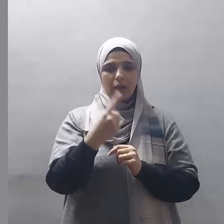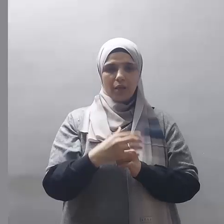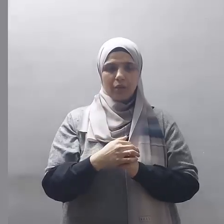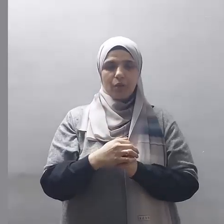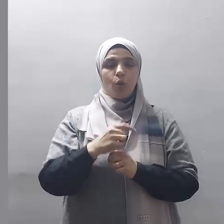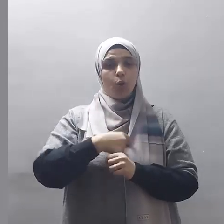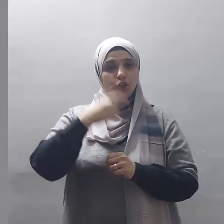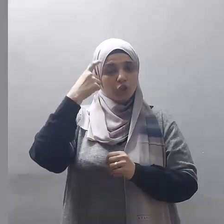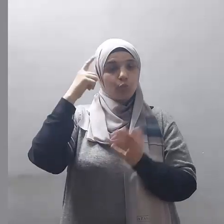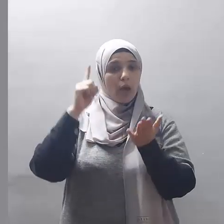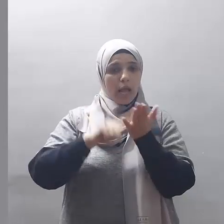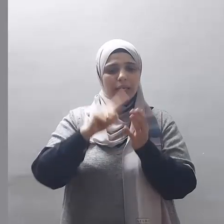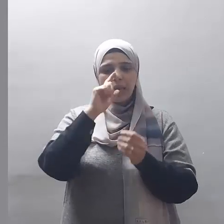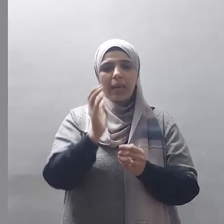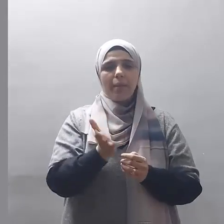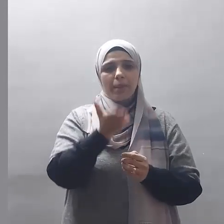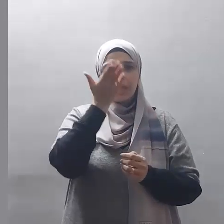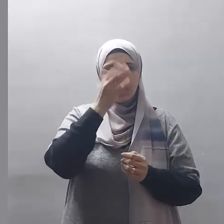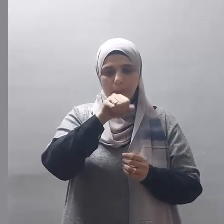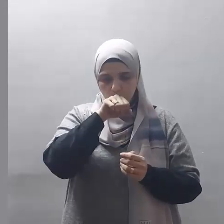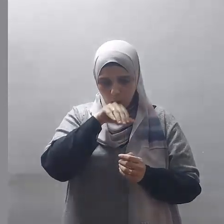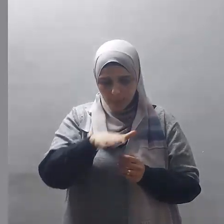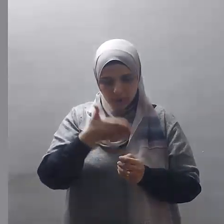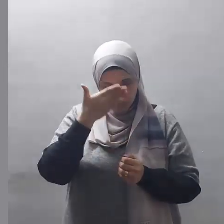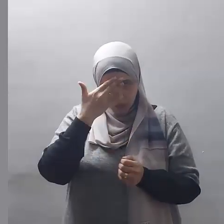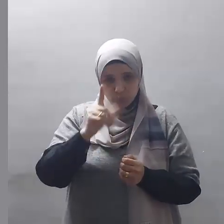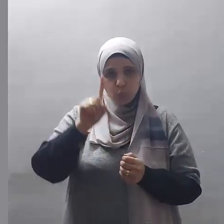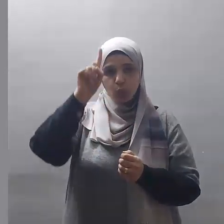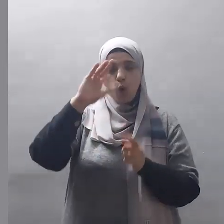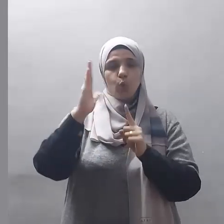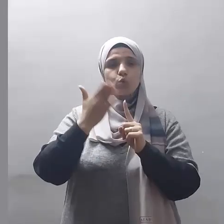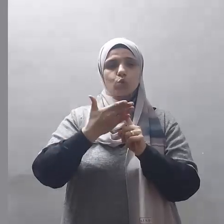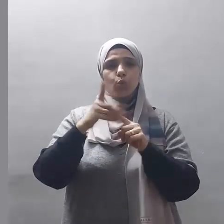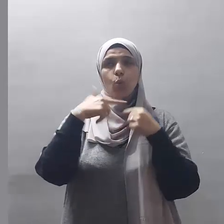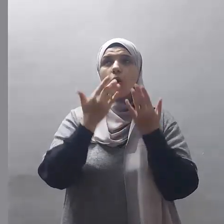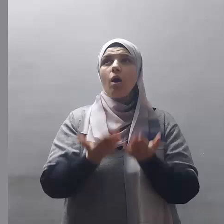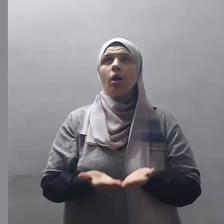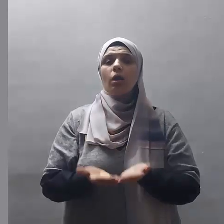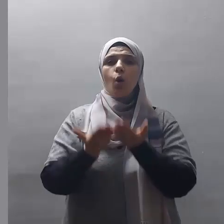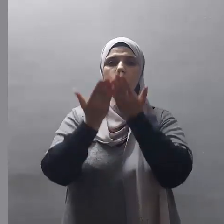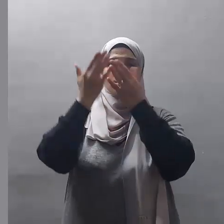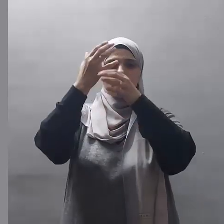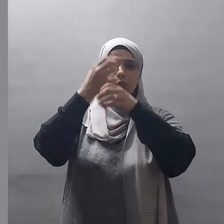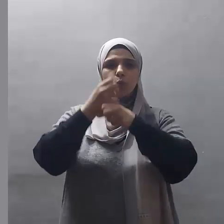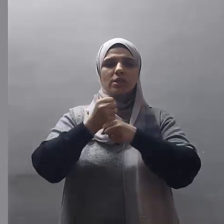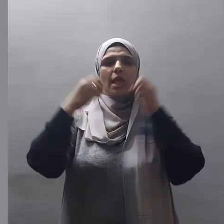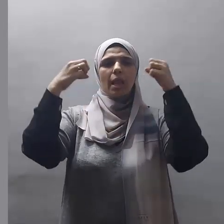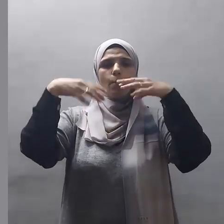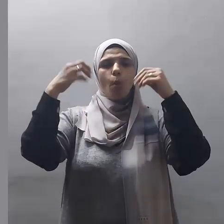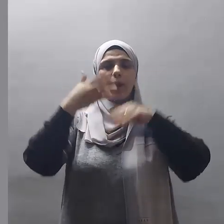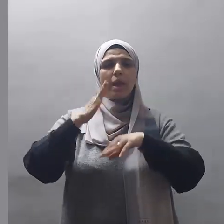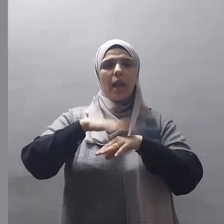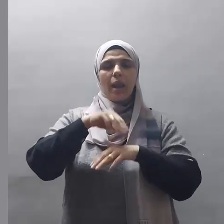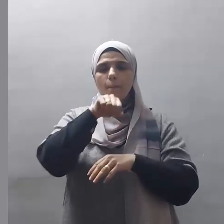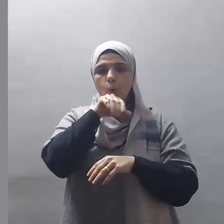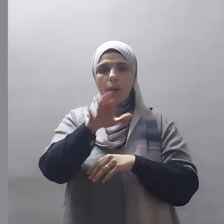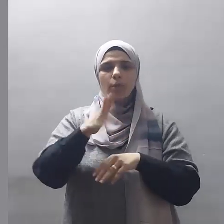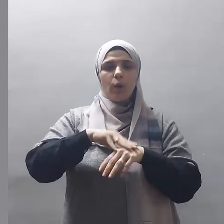واشهد ان سيدنا ونبينا محمدا عبده ورسوله اللهم صل وسلم وبارك عليه وعلى